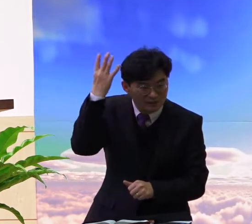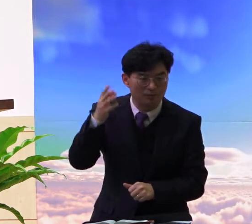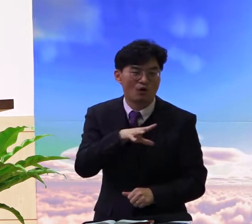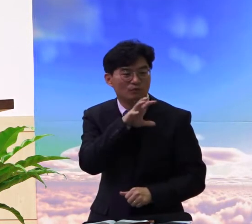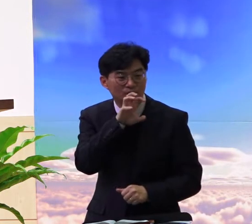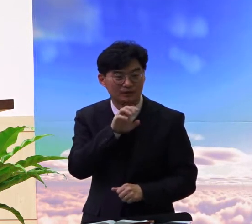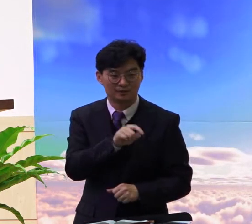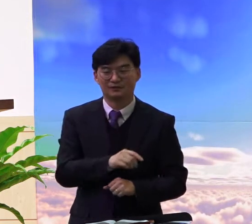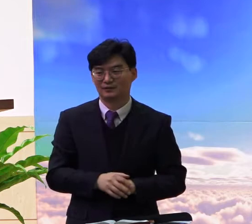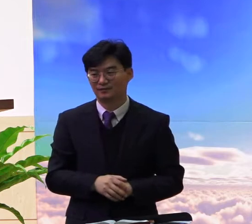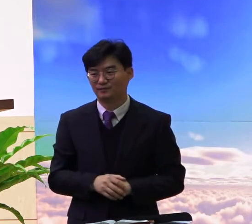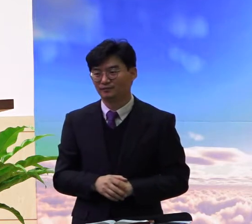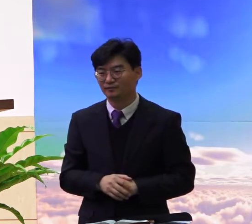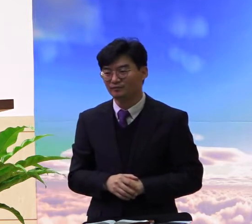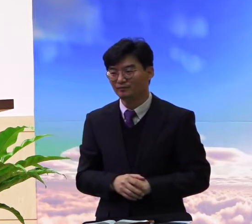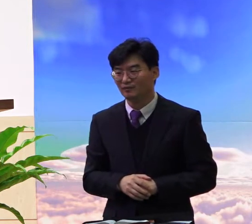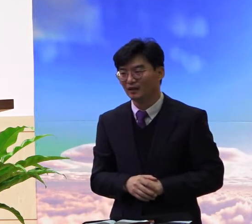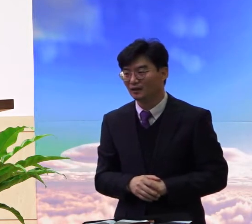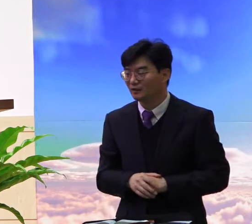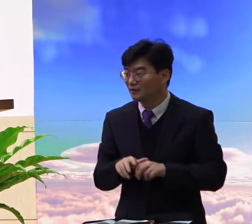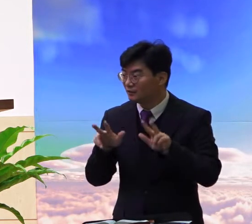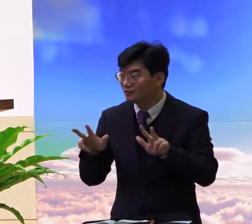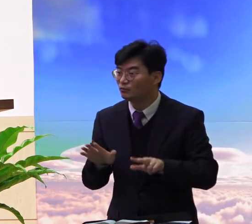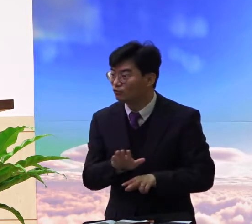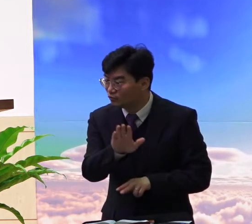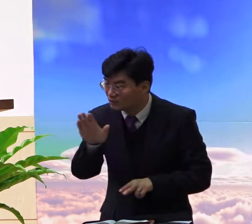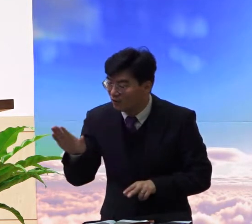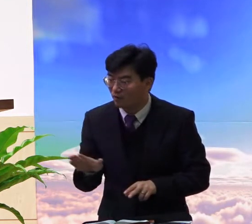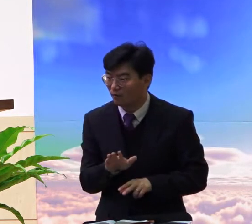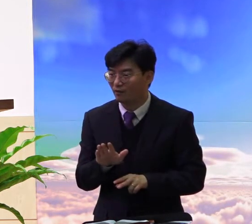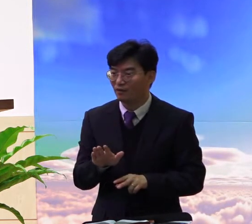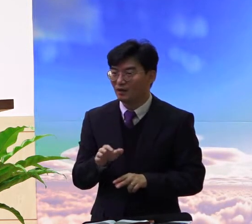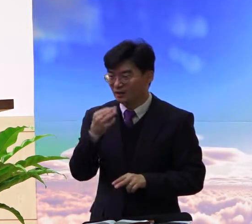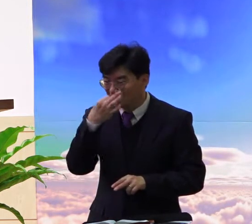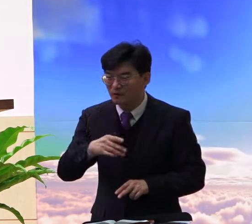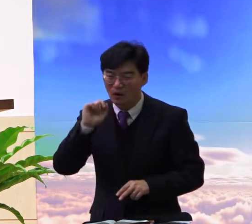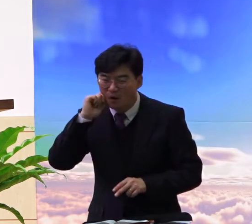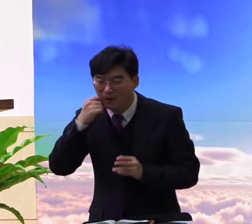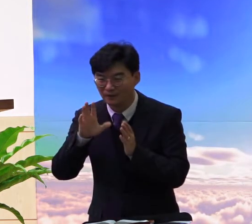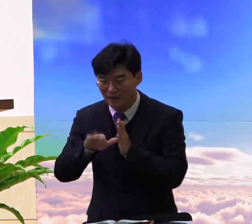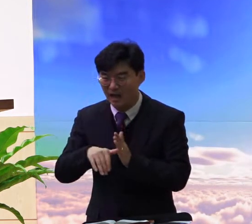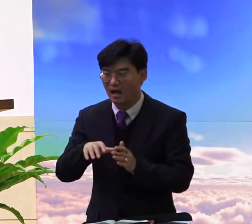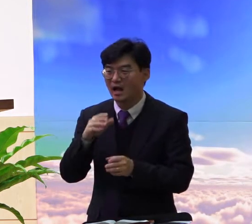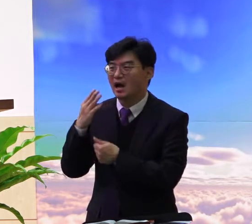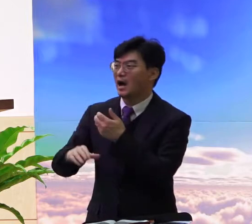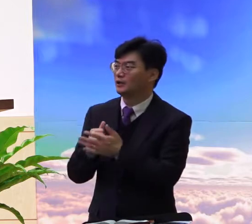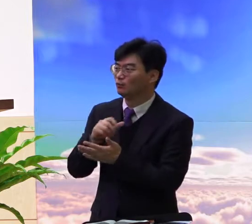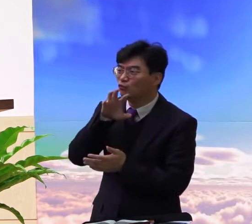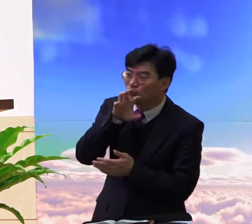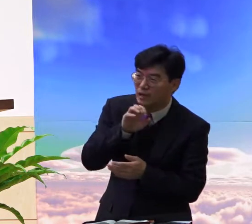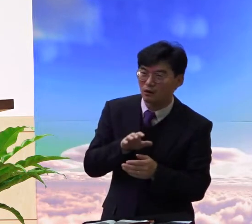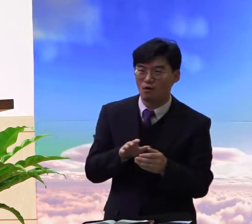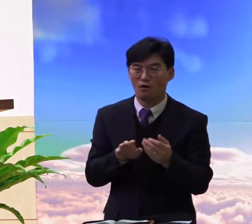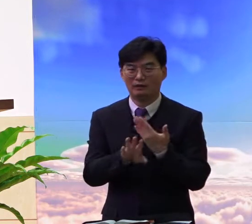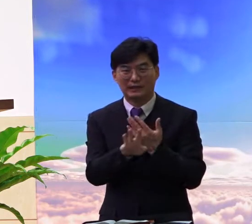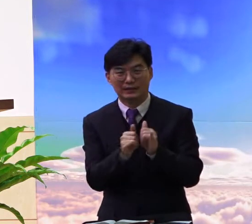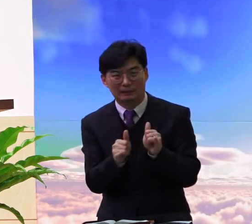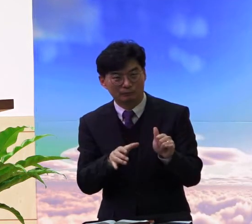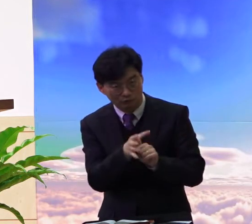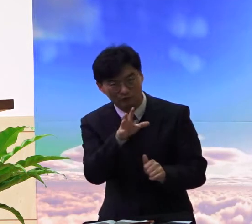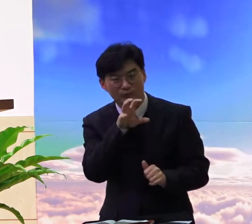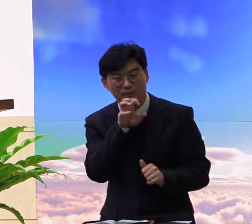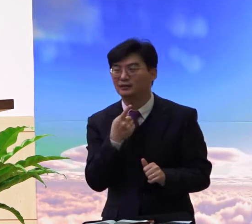우리도 이럴 때가 많지 않습니까? 그런데 여러분, 바로 이 상황에서 여기서 우리가 기억해야 할 놀라운 진리가